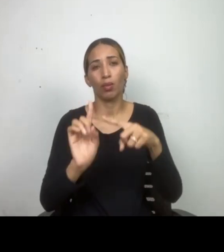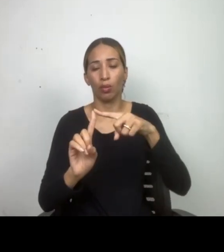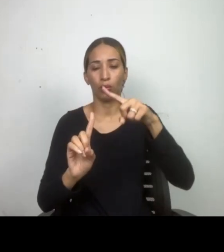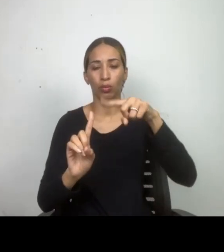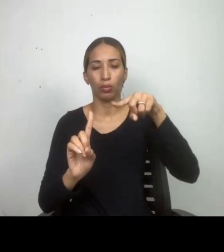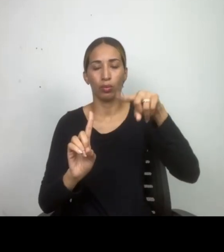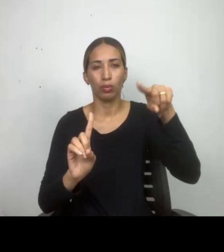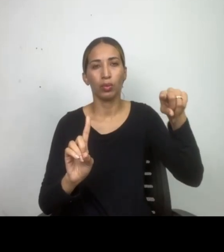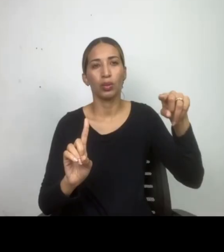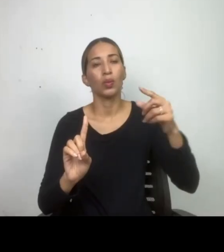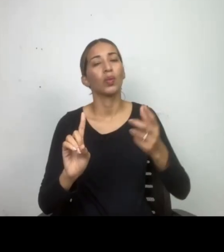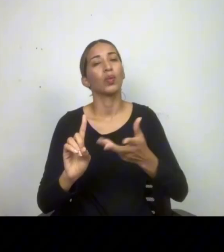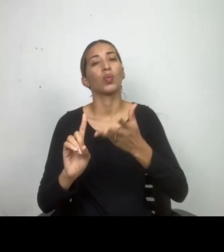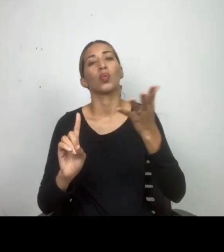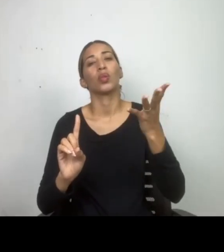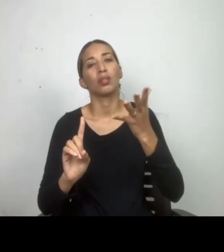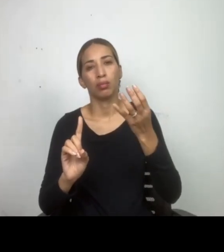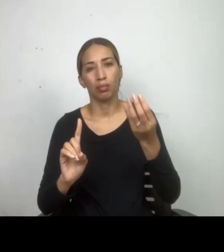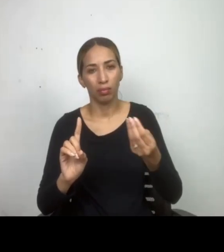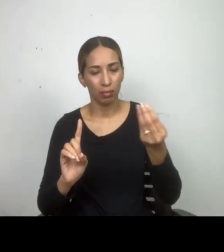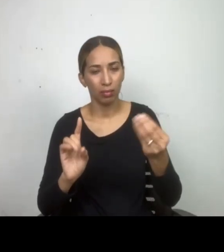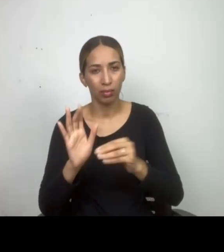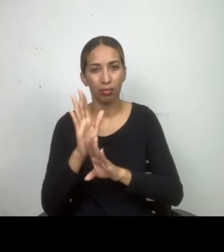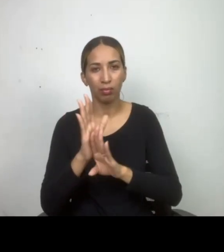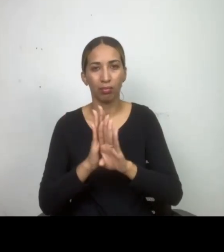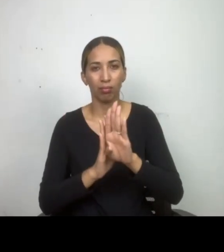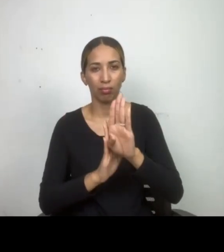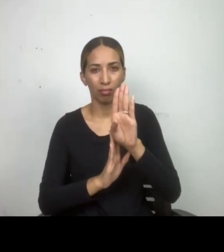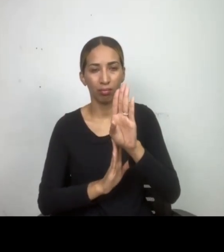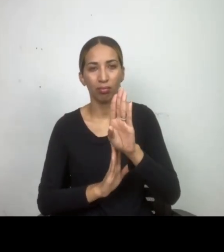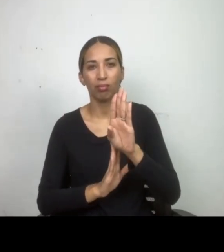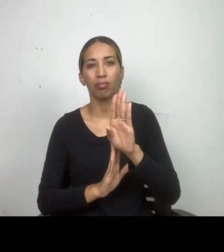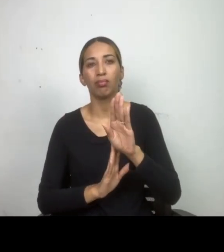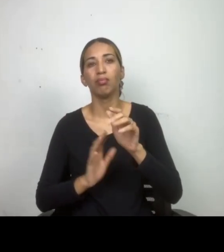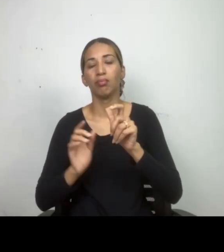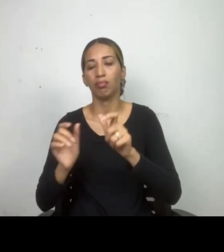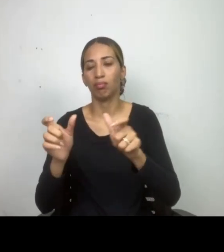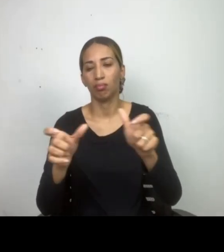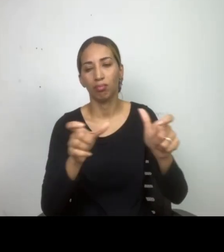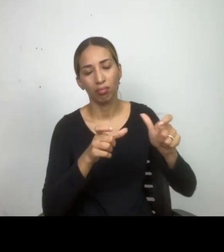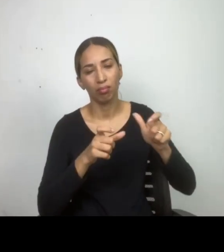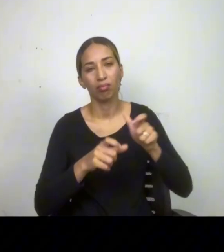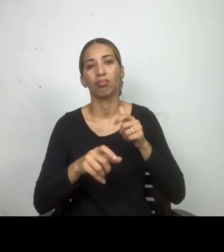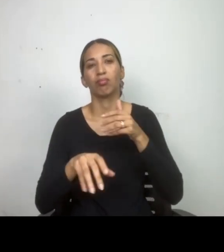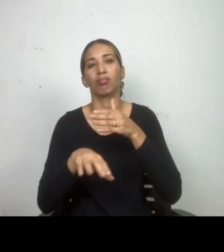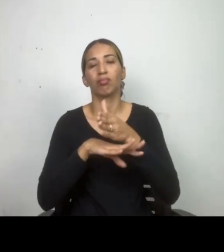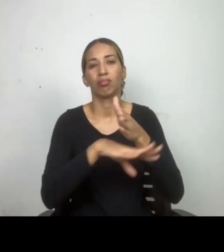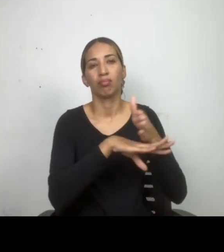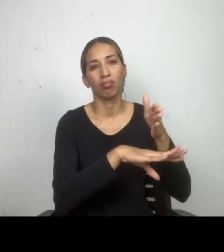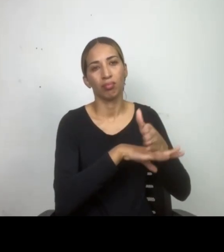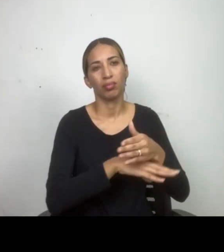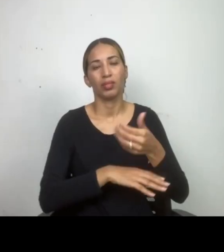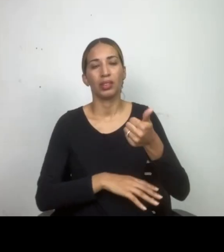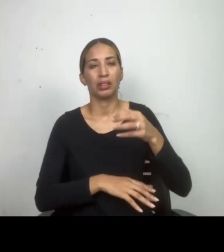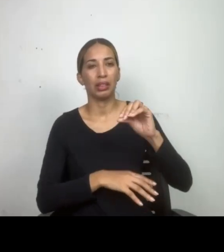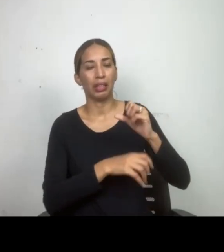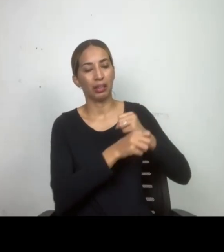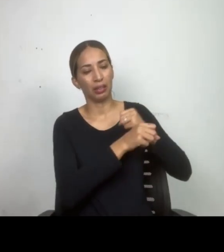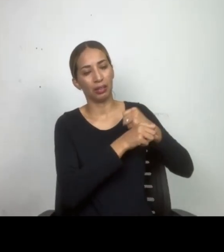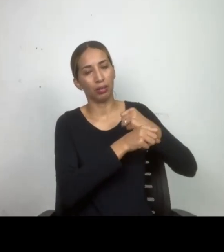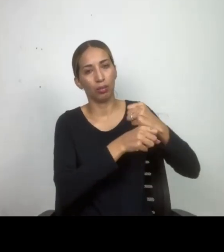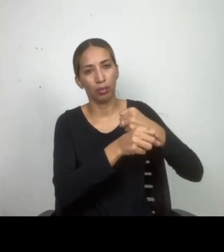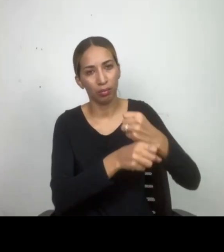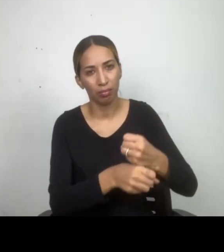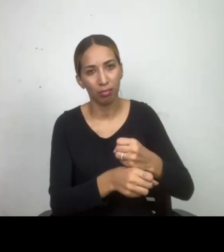e cresceram e ganharam espaço nos últimos anos, né, quase aí nos últimos 10 anos.